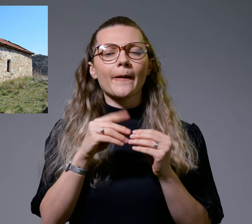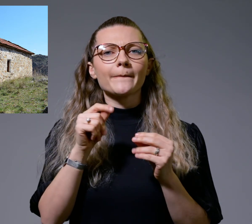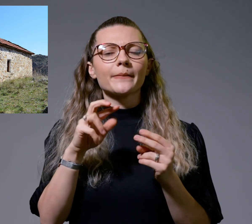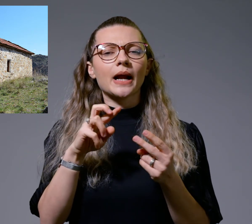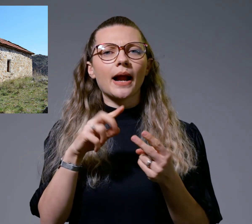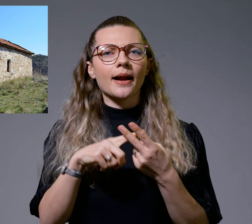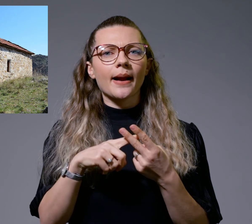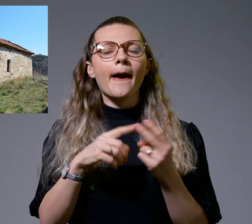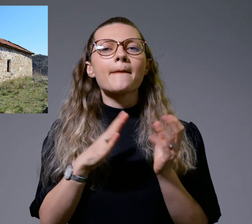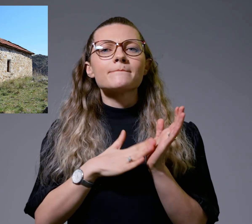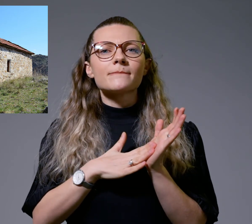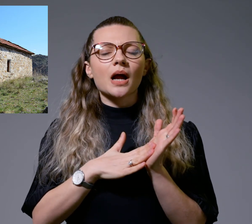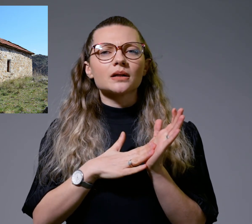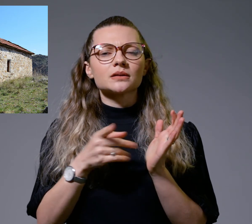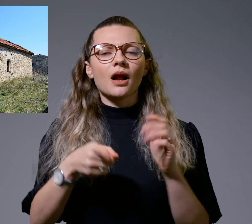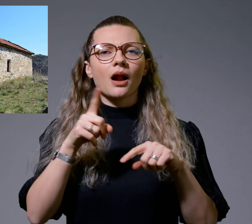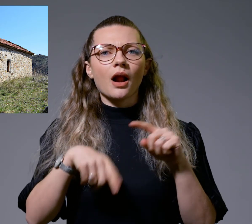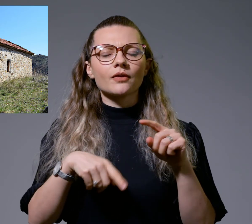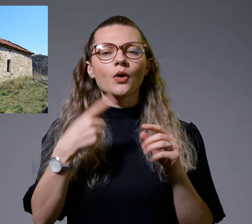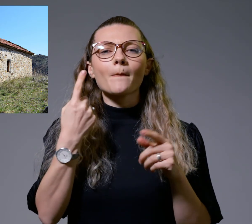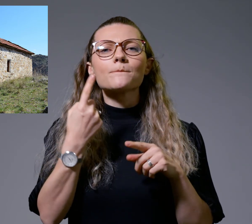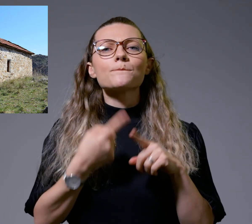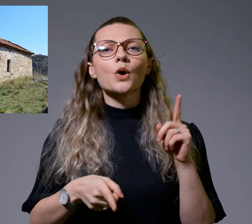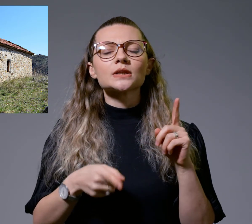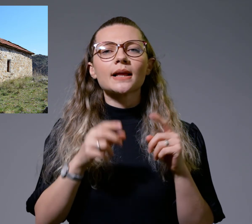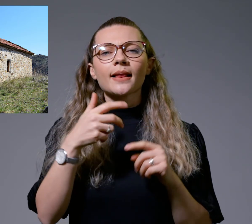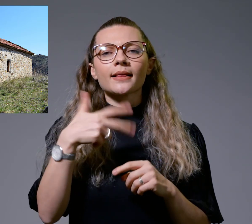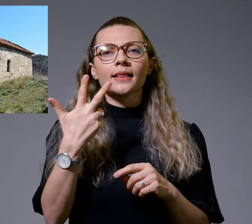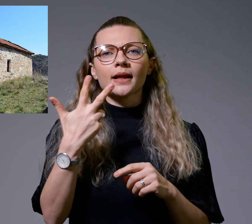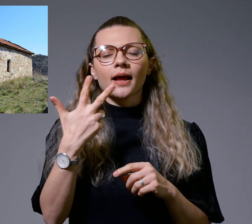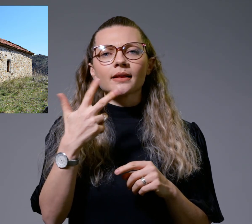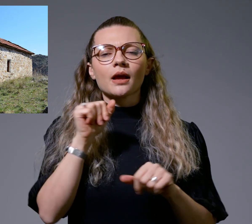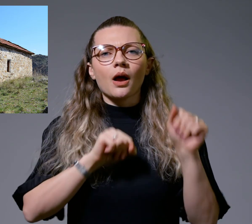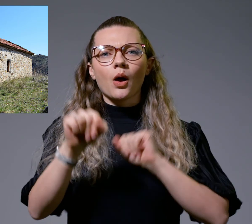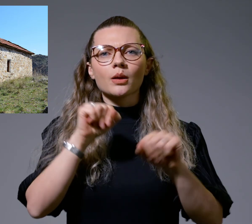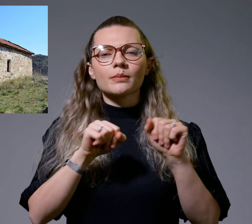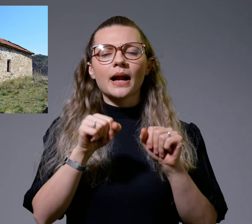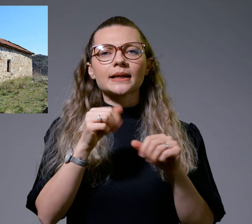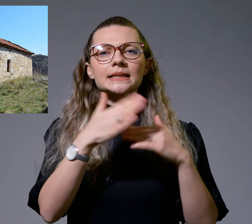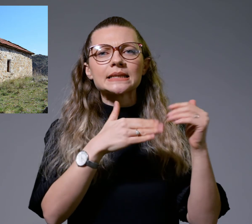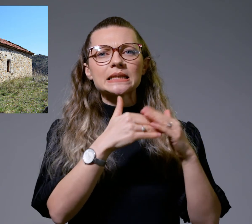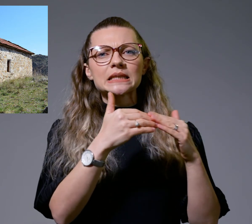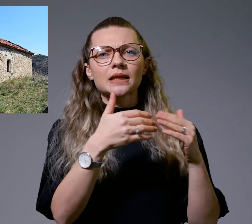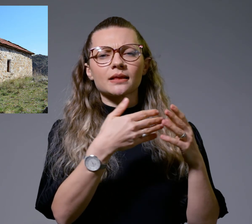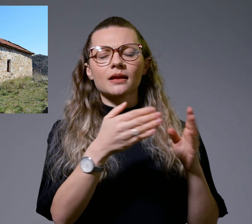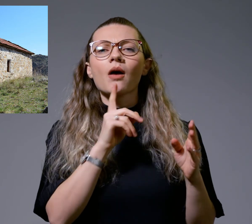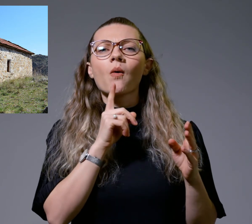манастир е надвор од последниот, третиот одбрамбен ѕид на средновековниот